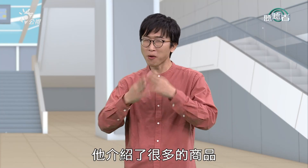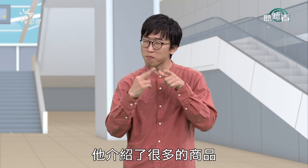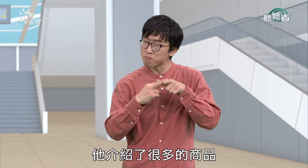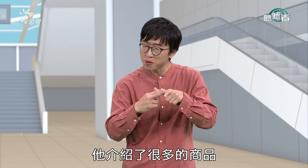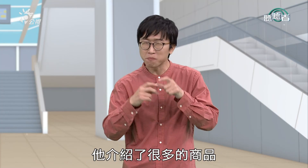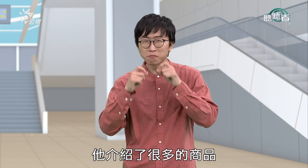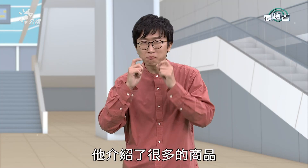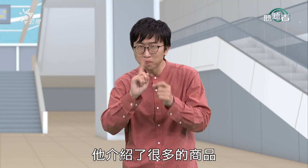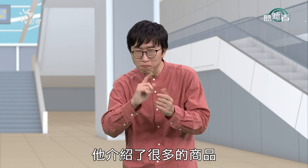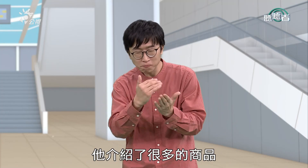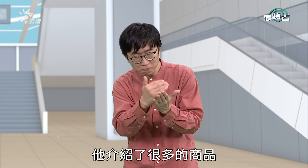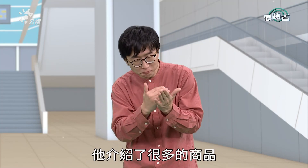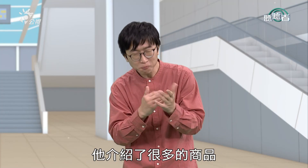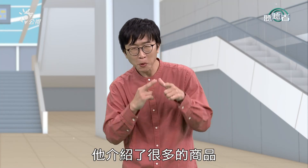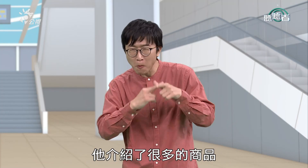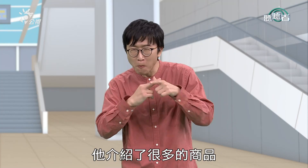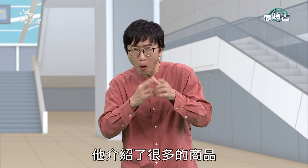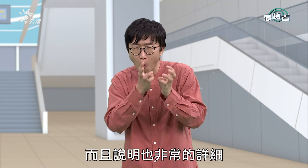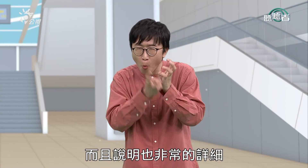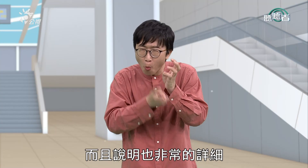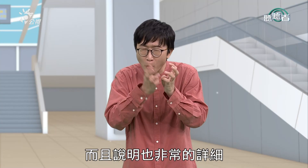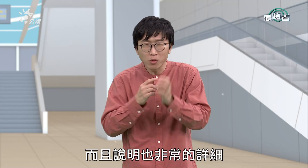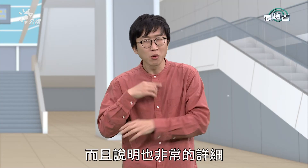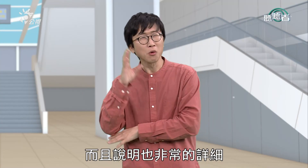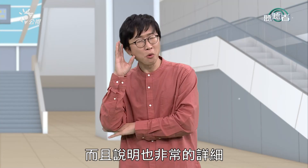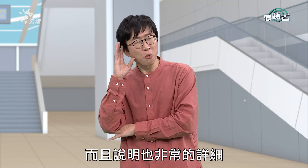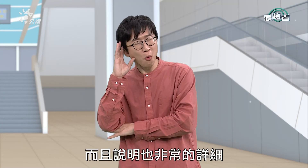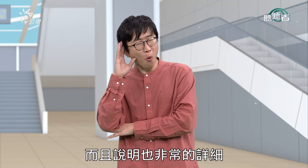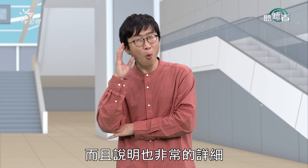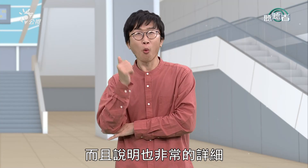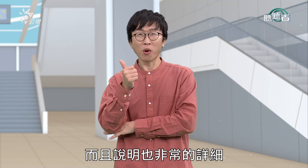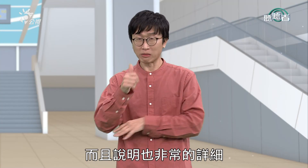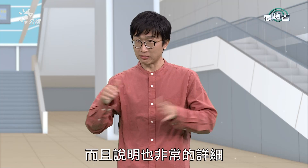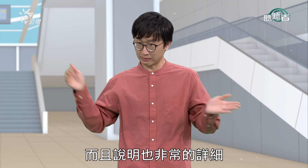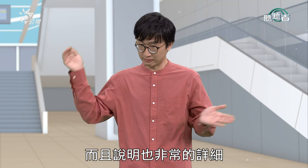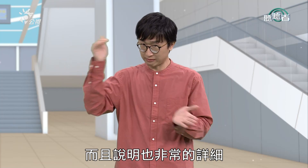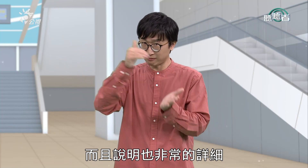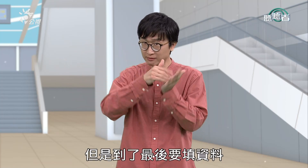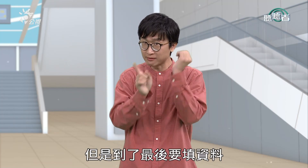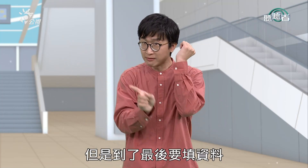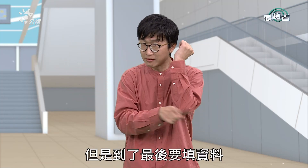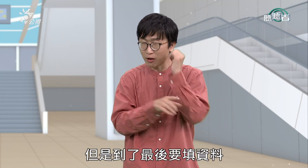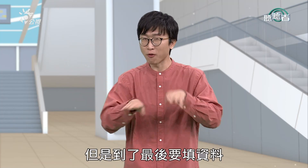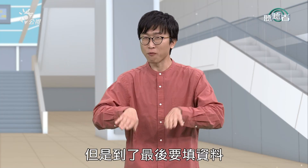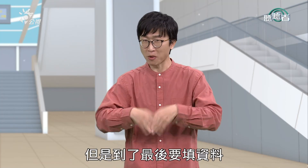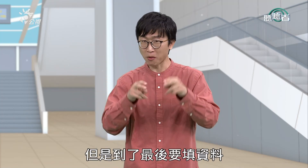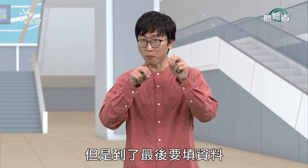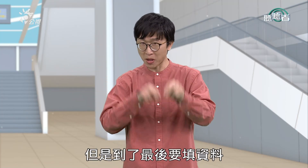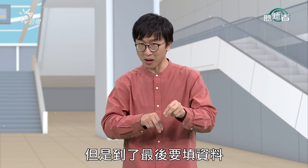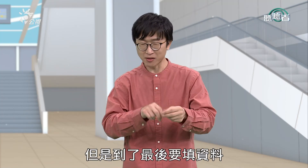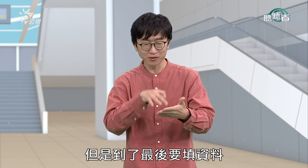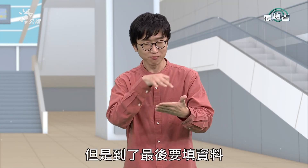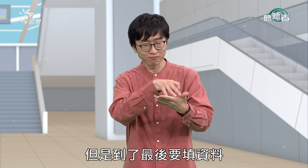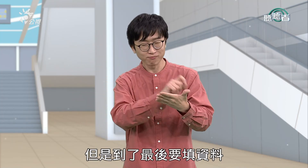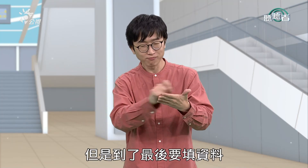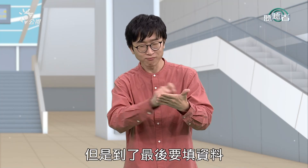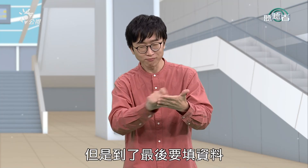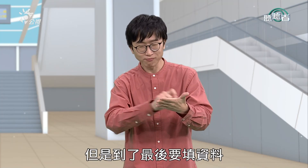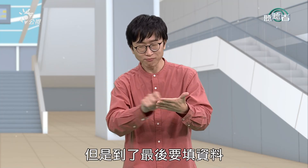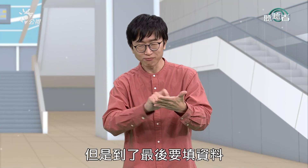他介绍了很多的商品，而且说明也非常的详细，但是到了最后要填资料，